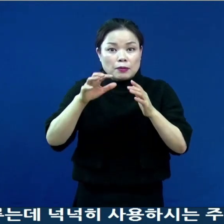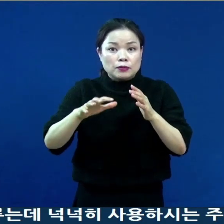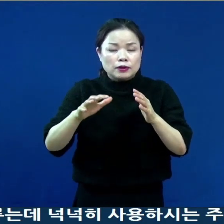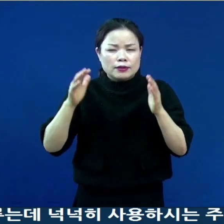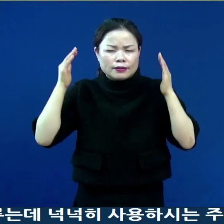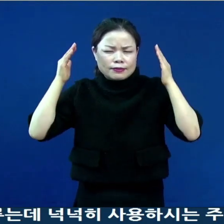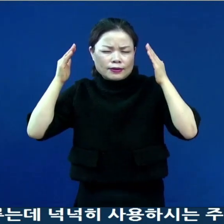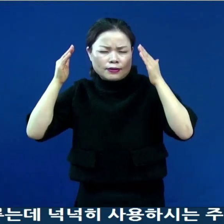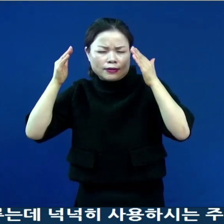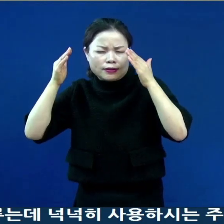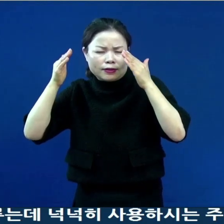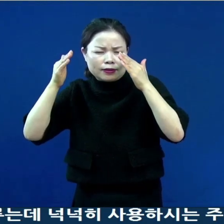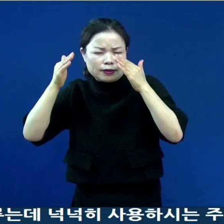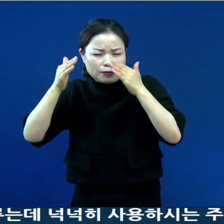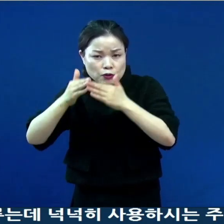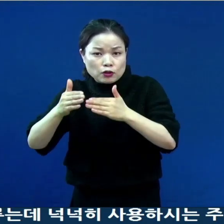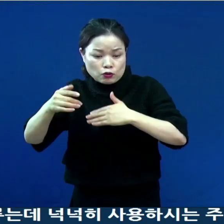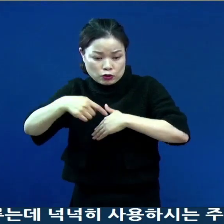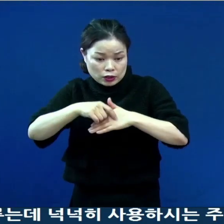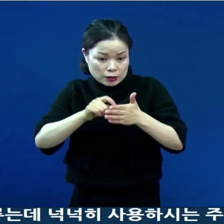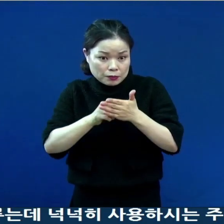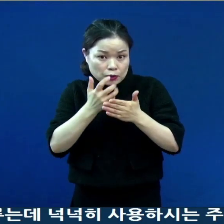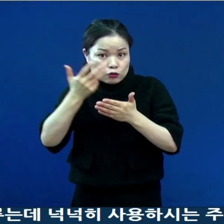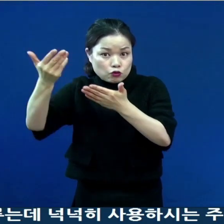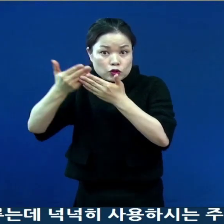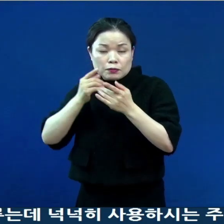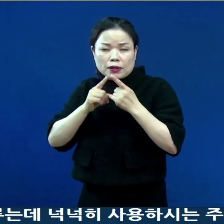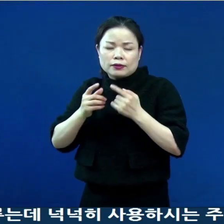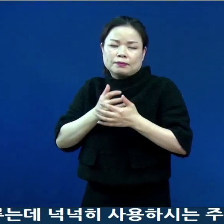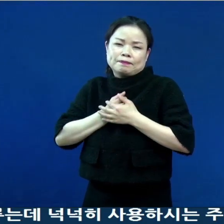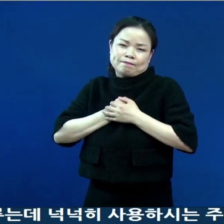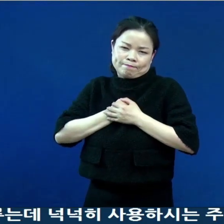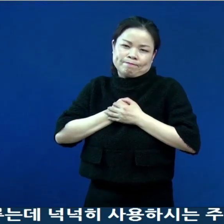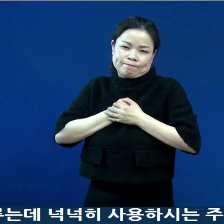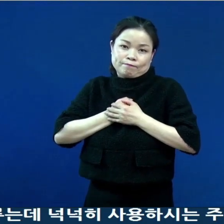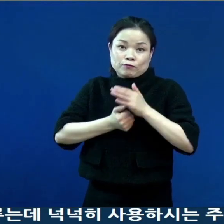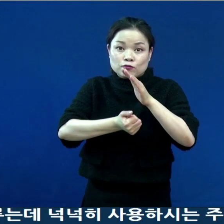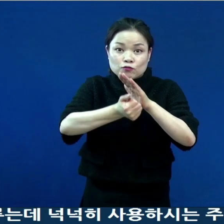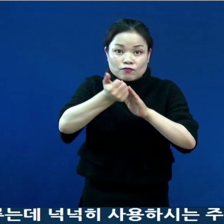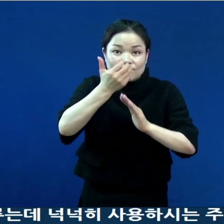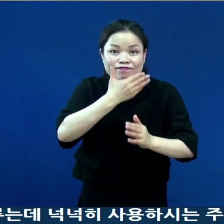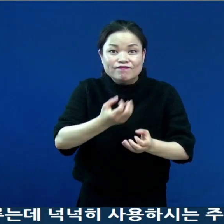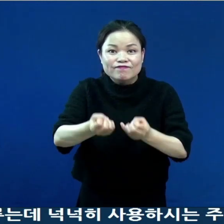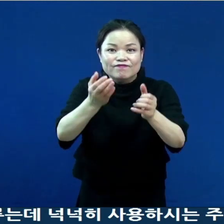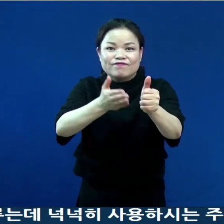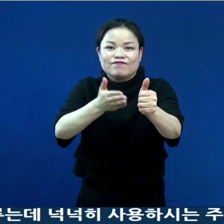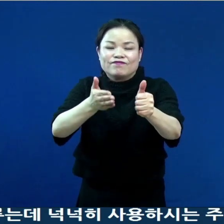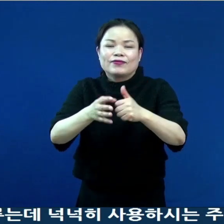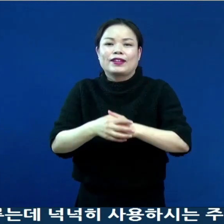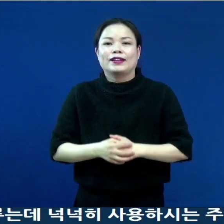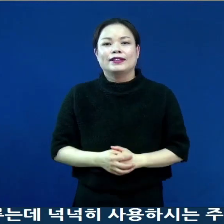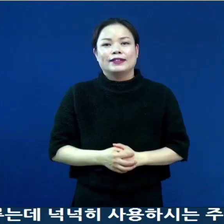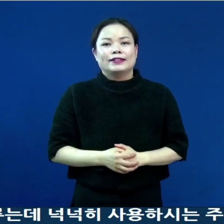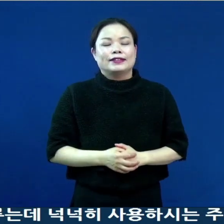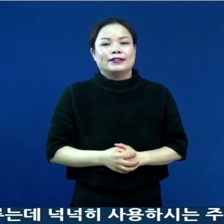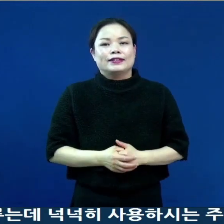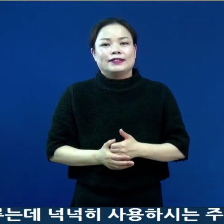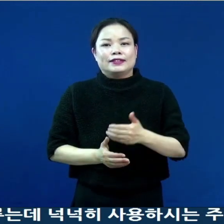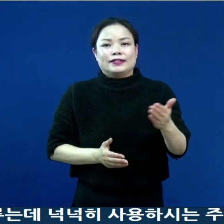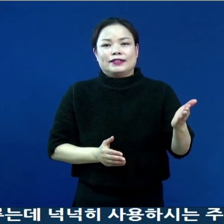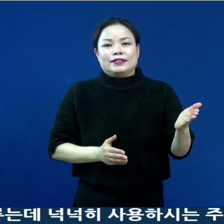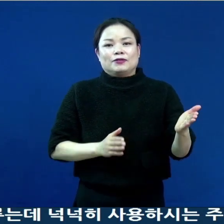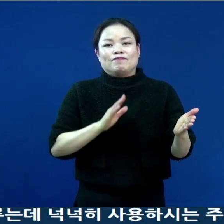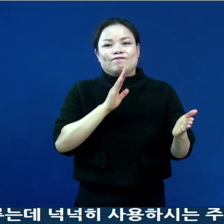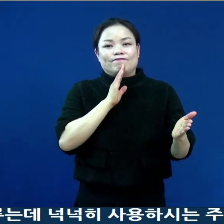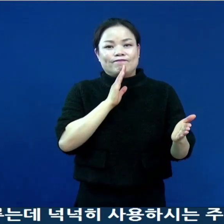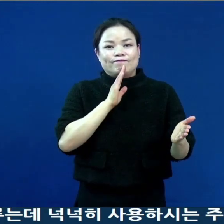주의를 집중하고 우리의 심령 속에 주시는 말씀을 담기를 소망하며 축원합니다. 여러분, 참된